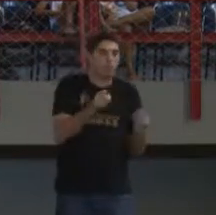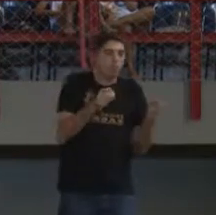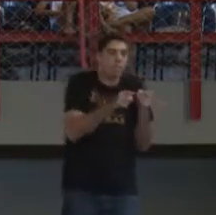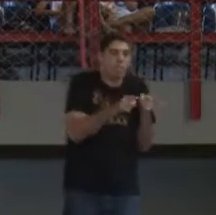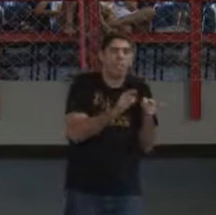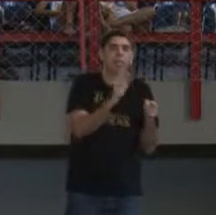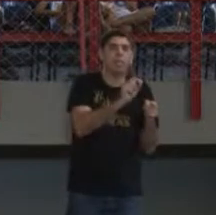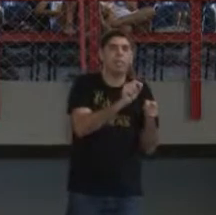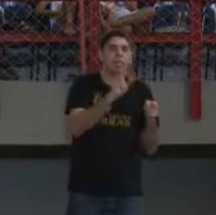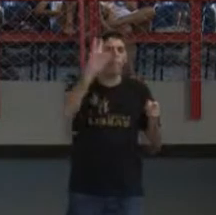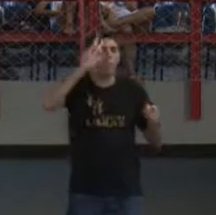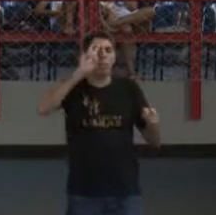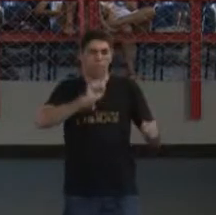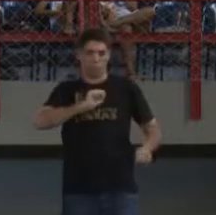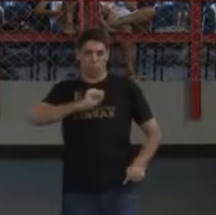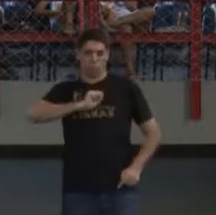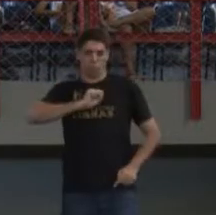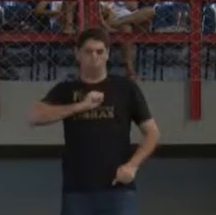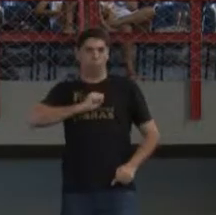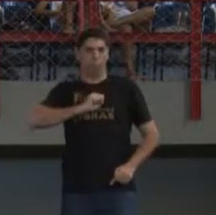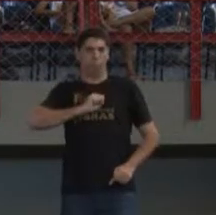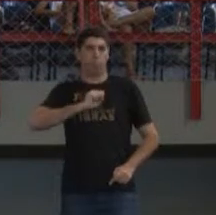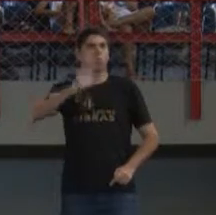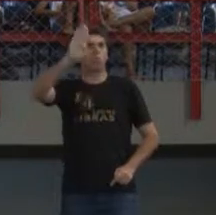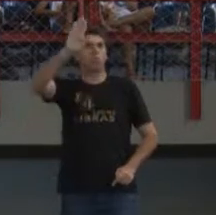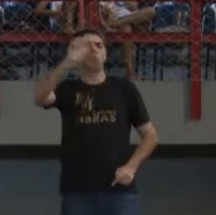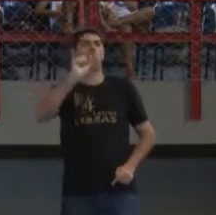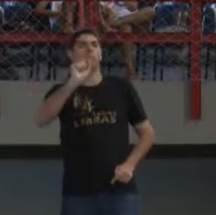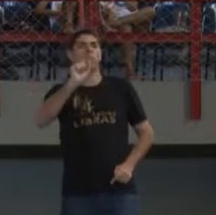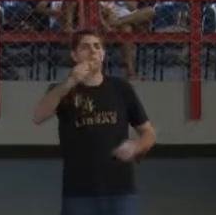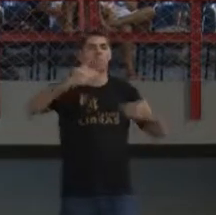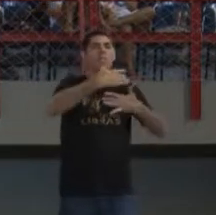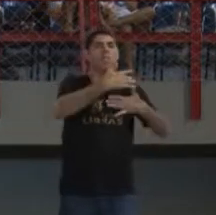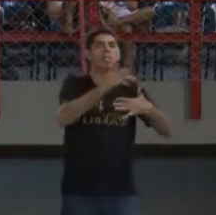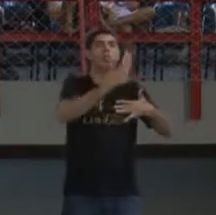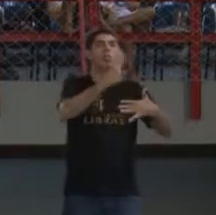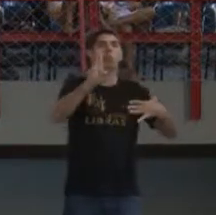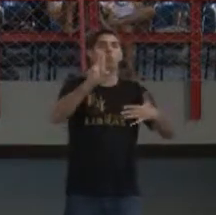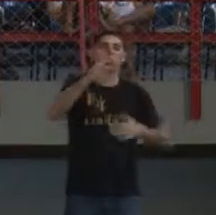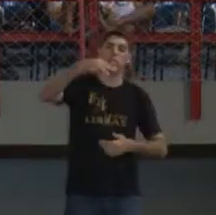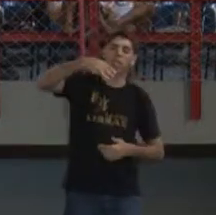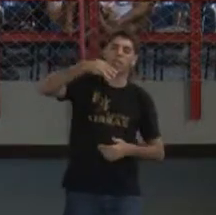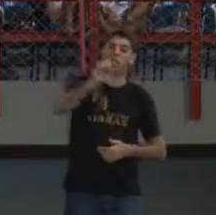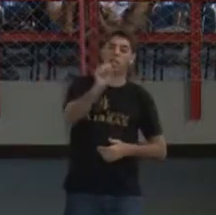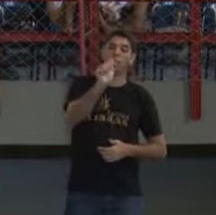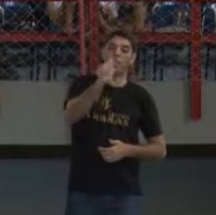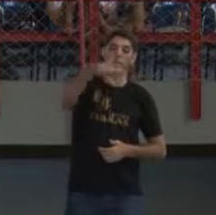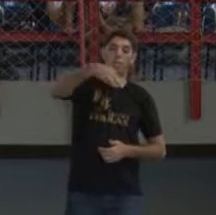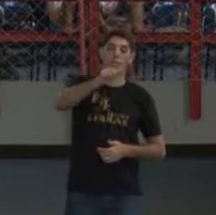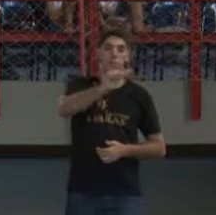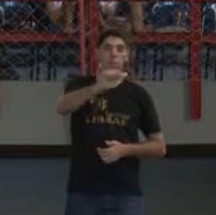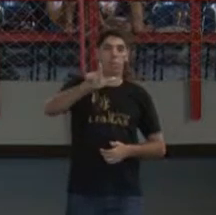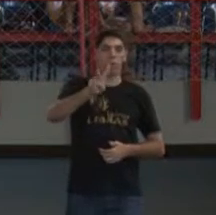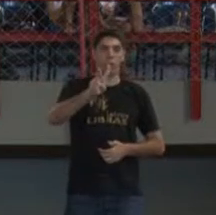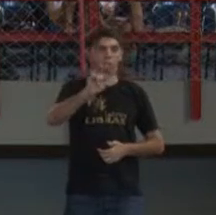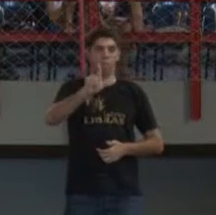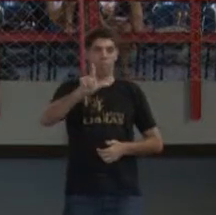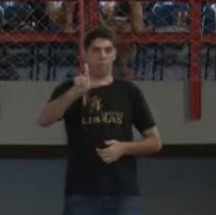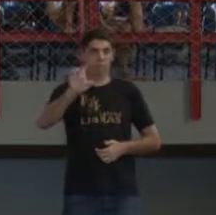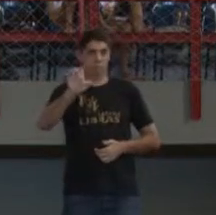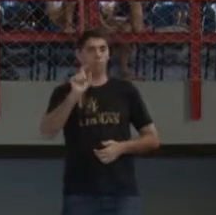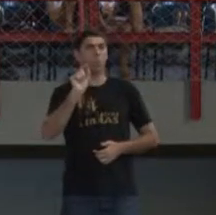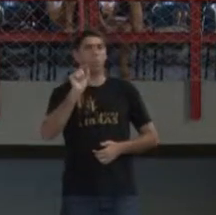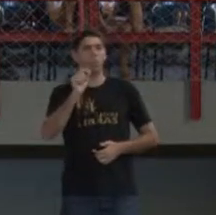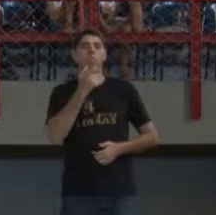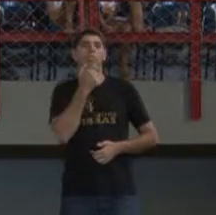seriado? Smallville. Tradução para o português? Pequenópolis. Em outras palavras, cidade pequena. É porque em